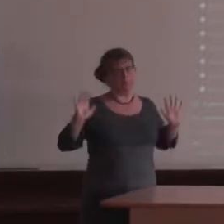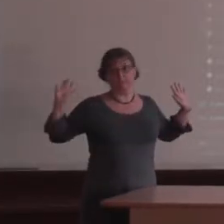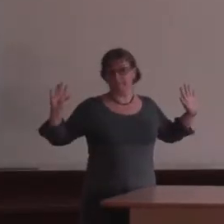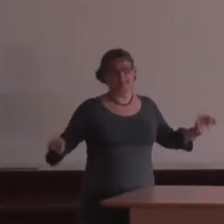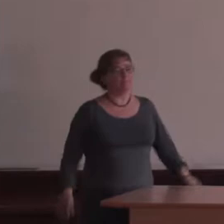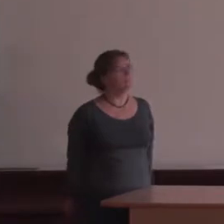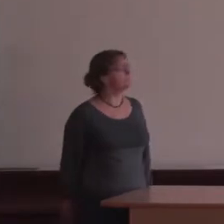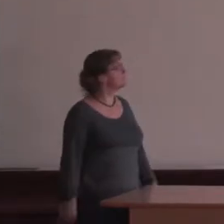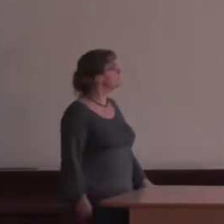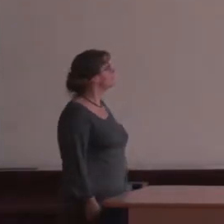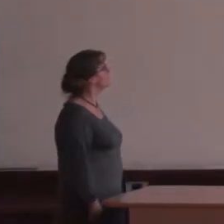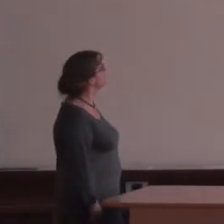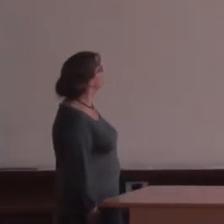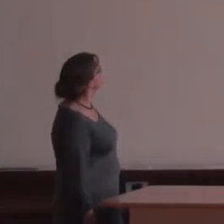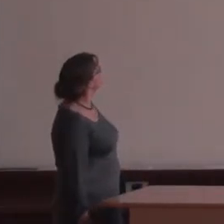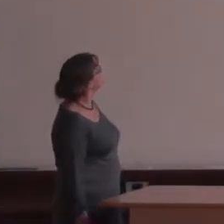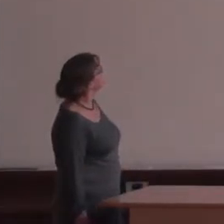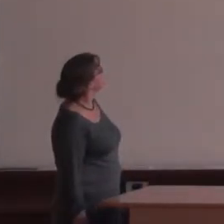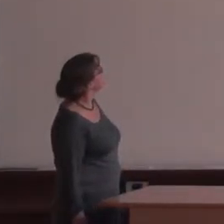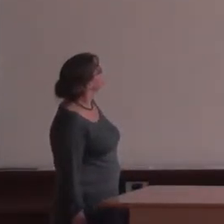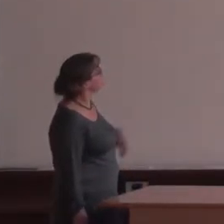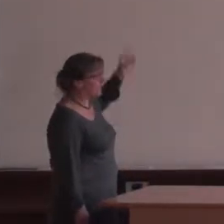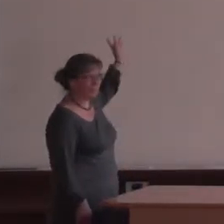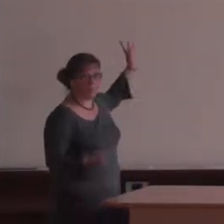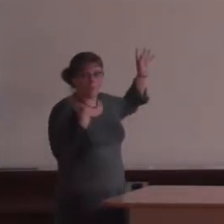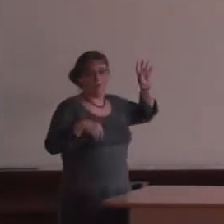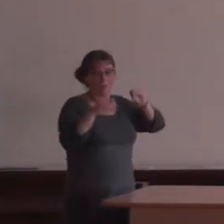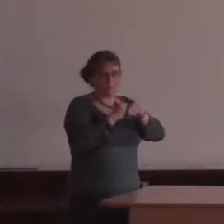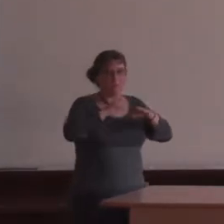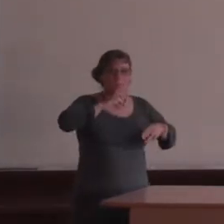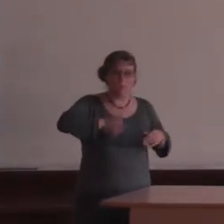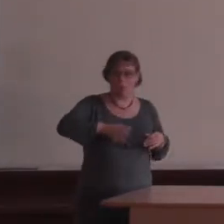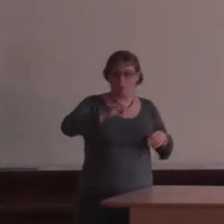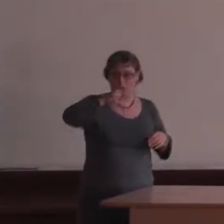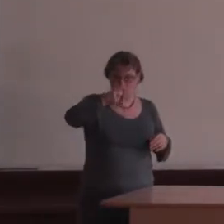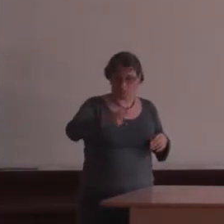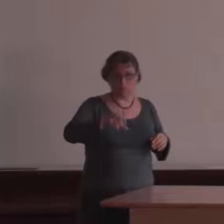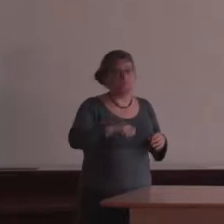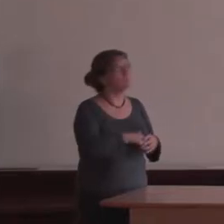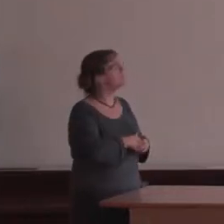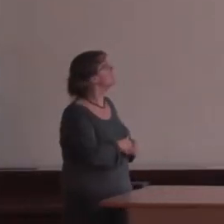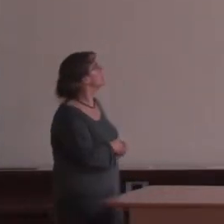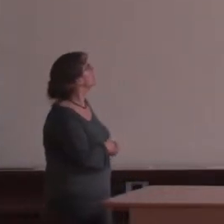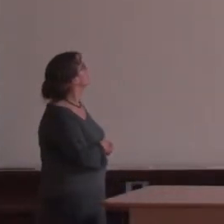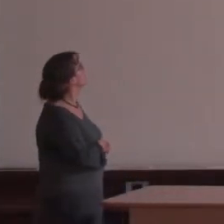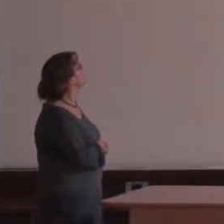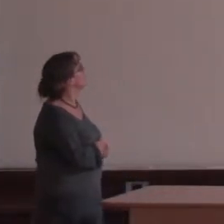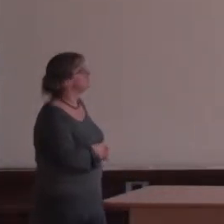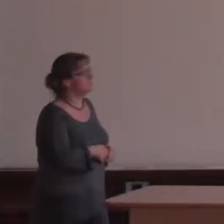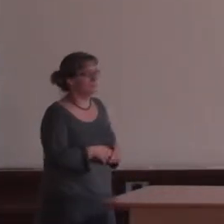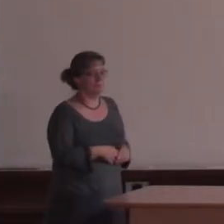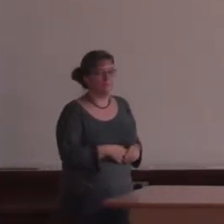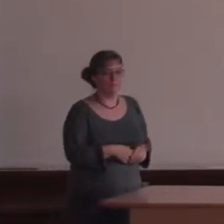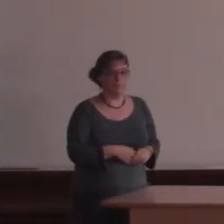Et ensuite, j'ai juste à taper la commande tox. et il va s'occuper, s'il n'existe pas encore, de créer